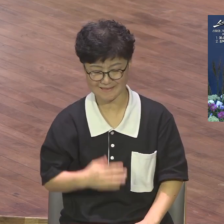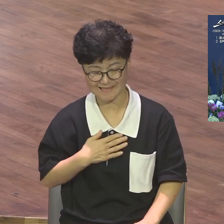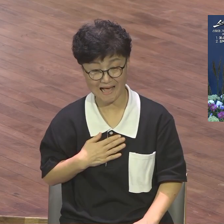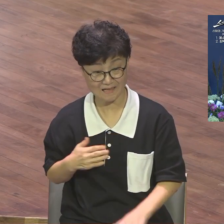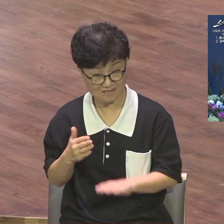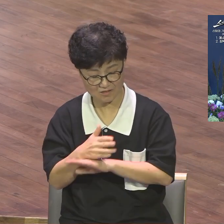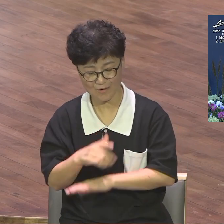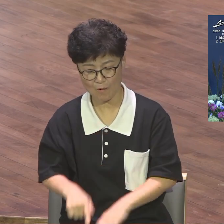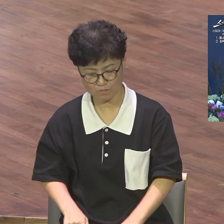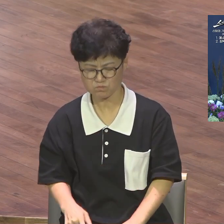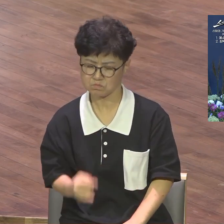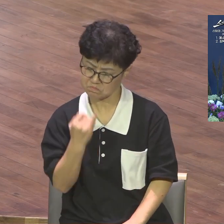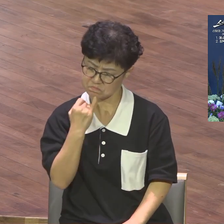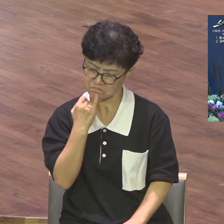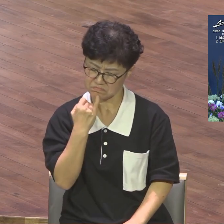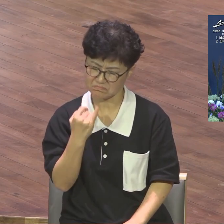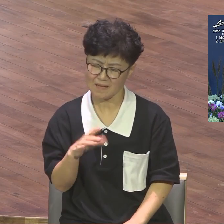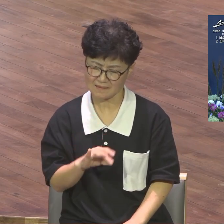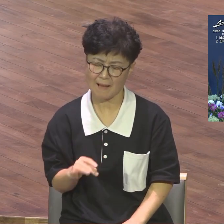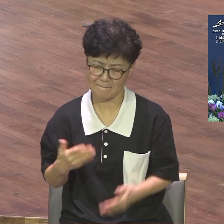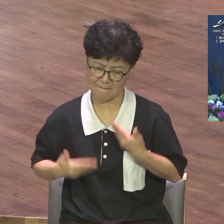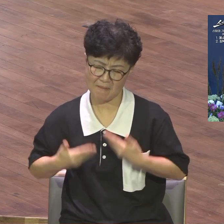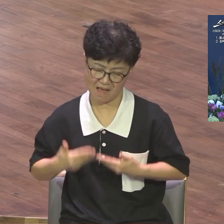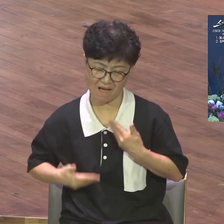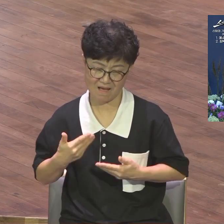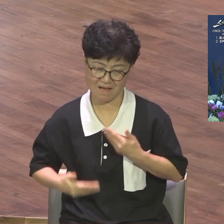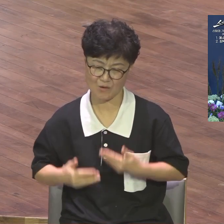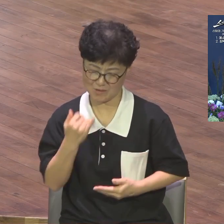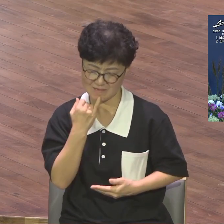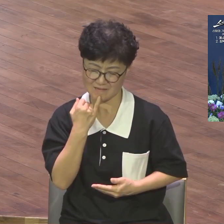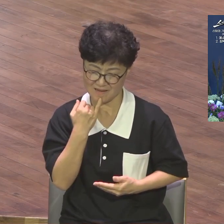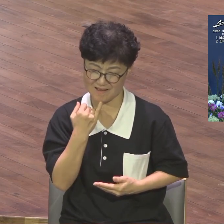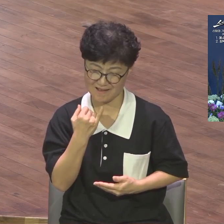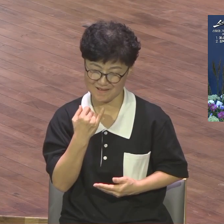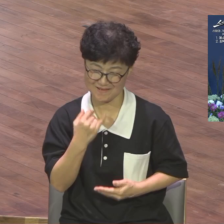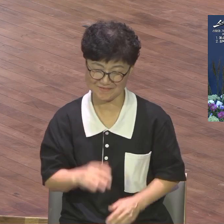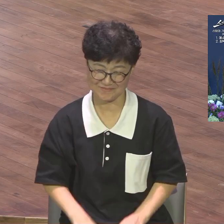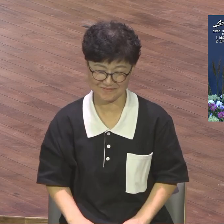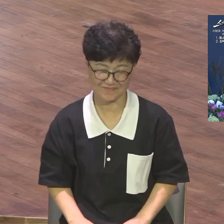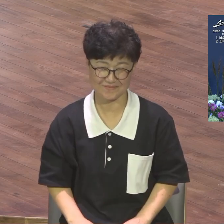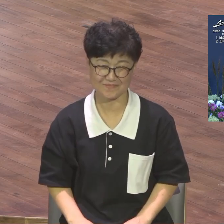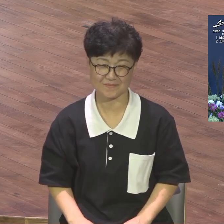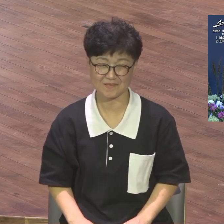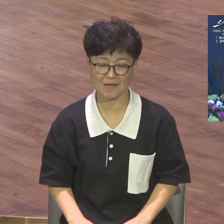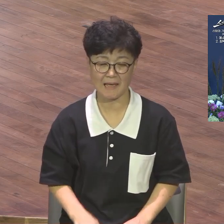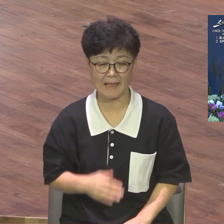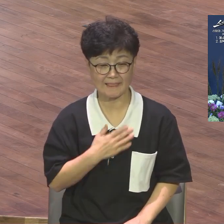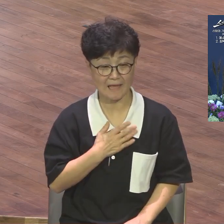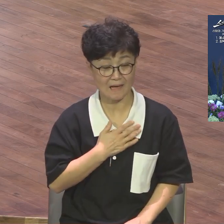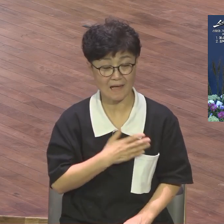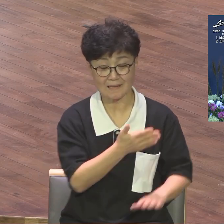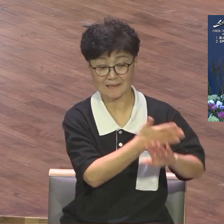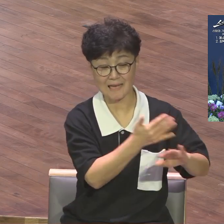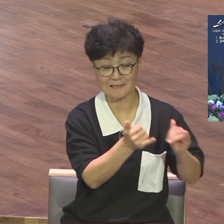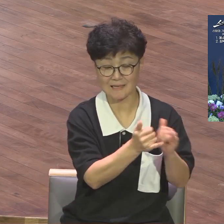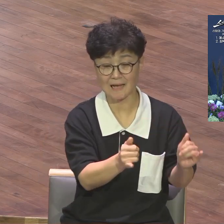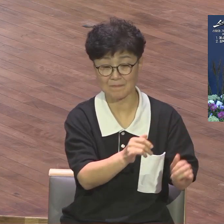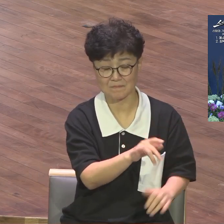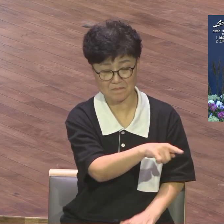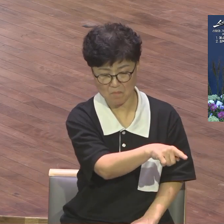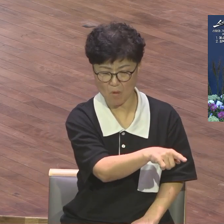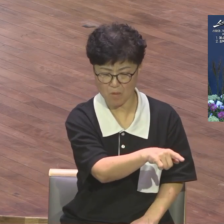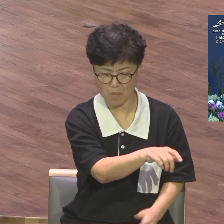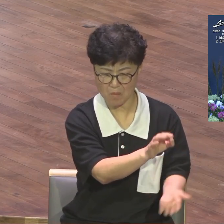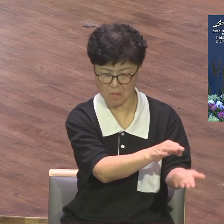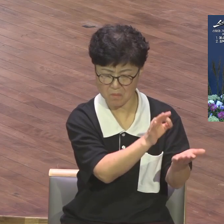그리고 예를 들어서 내가 남의 것을 좋은 콘텐츠를 내가 도용했어. 그러면 나는 뛰어난